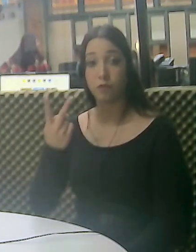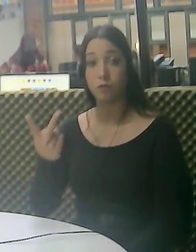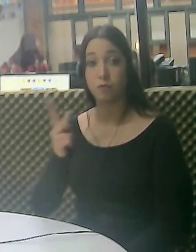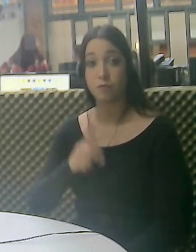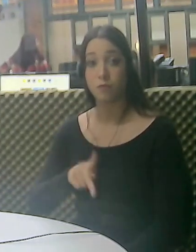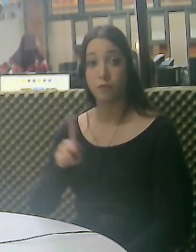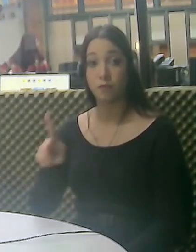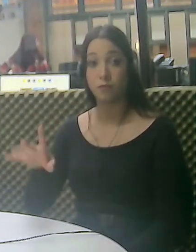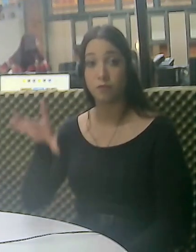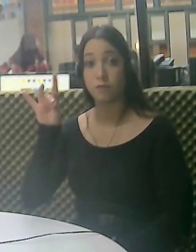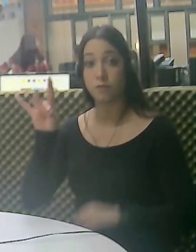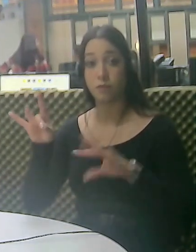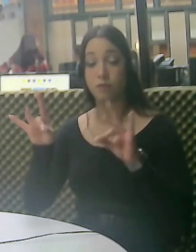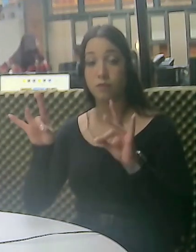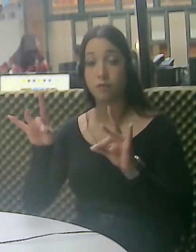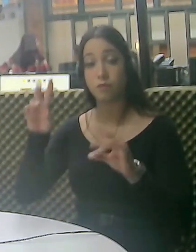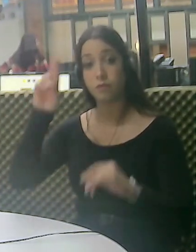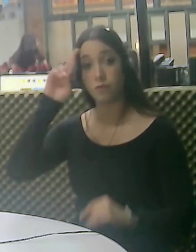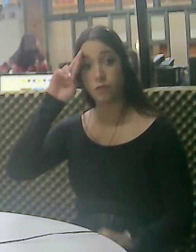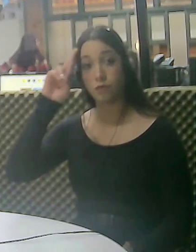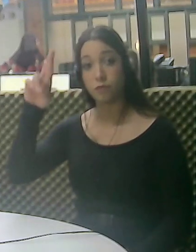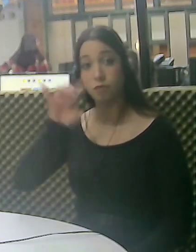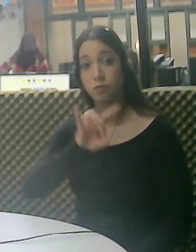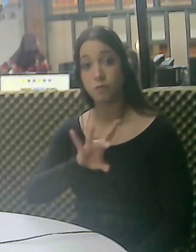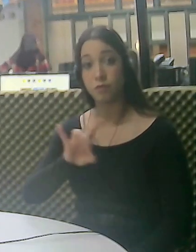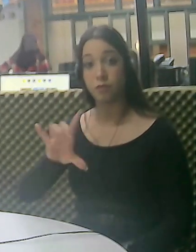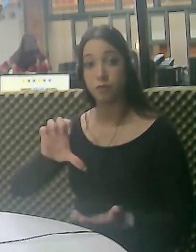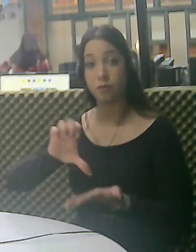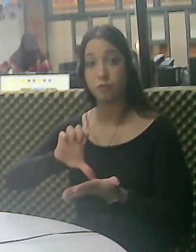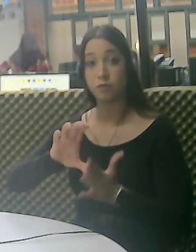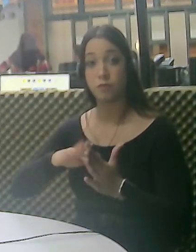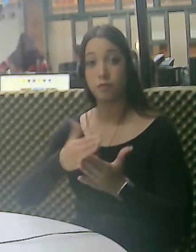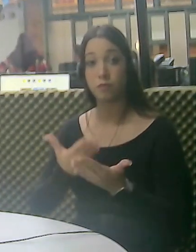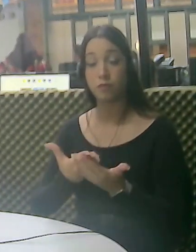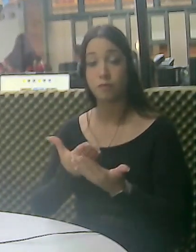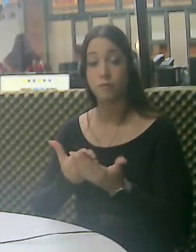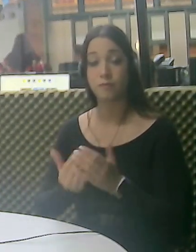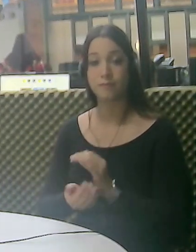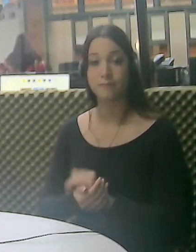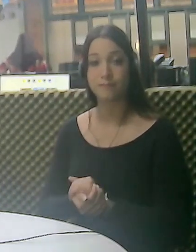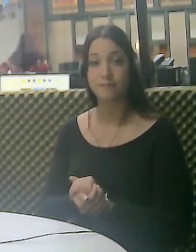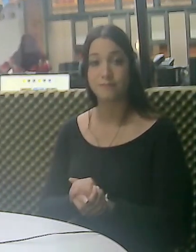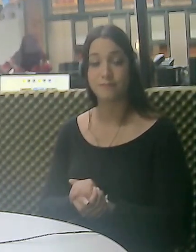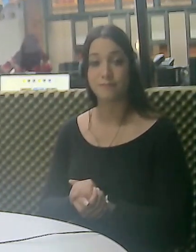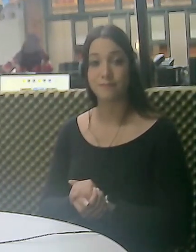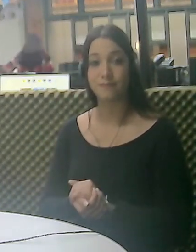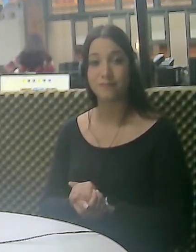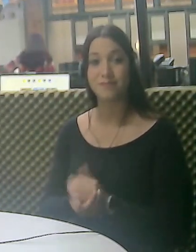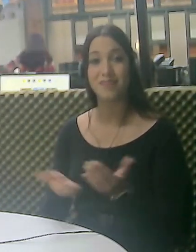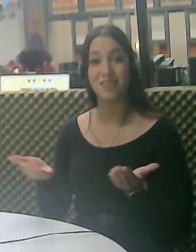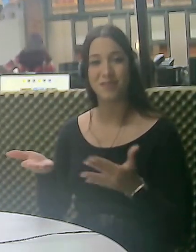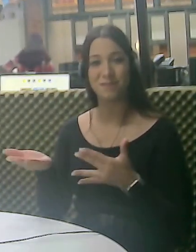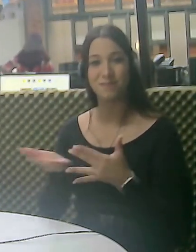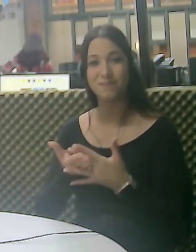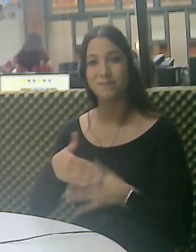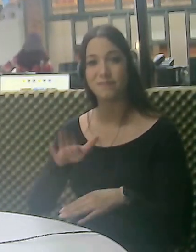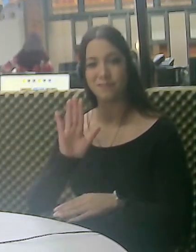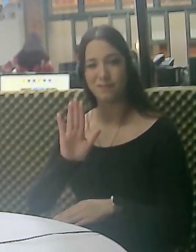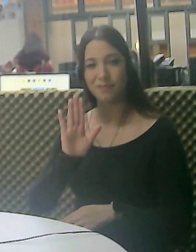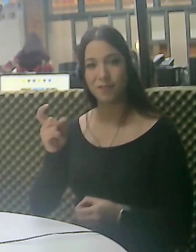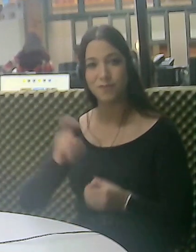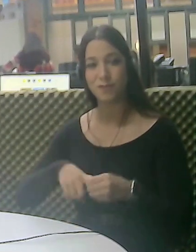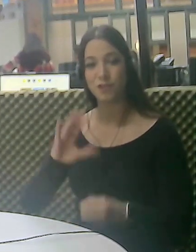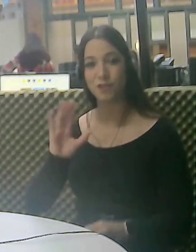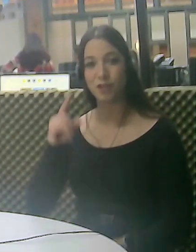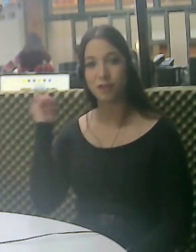2 professores indicados pelos respectivos diretores da unidade escolar. E agora vamos para um rápido intervalo e já